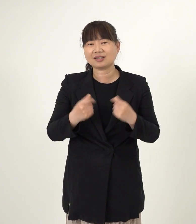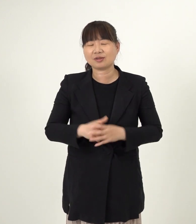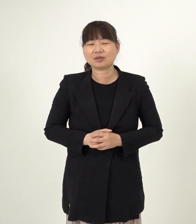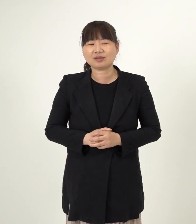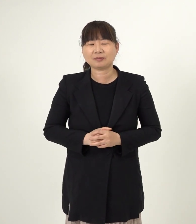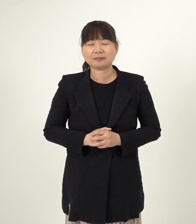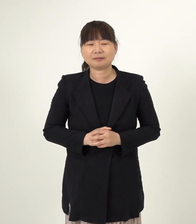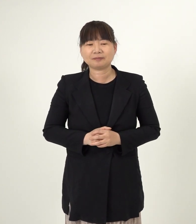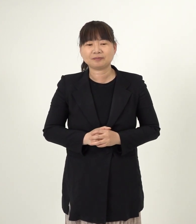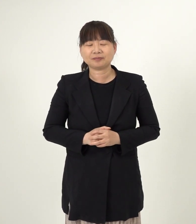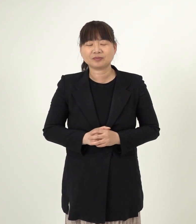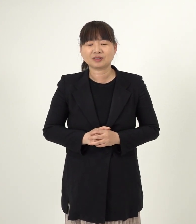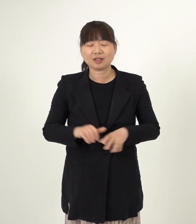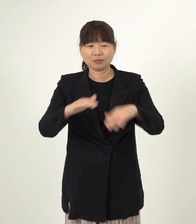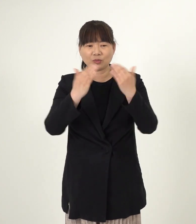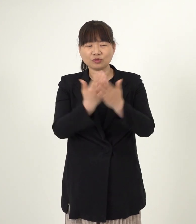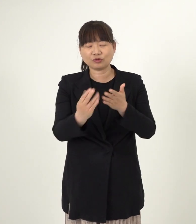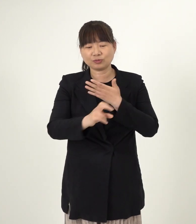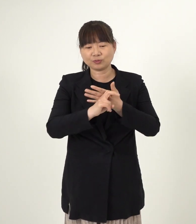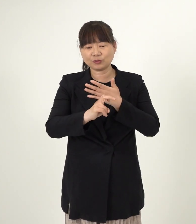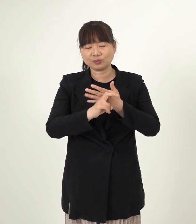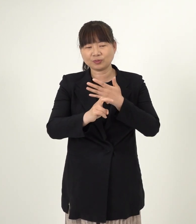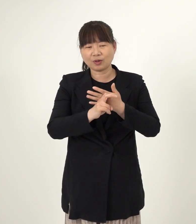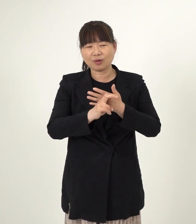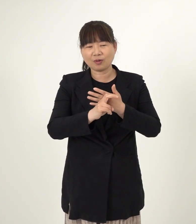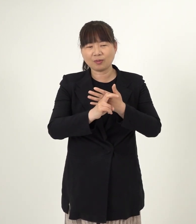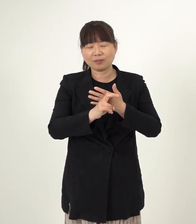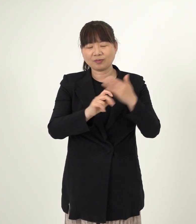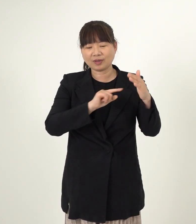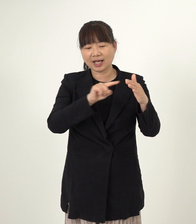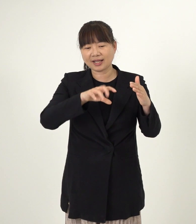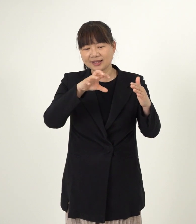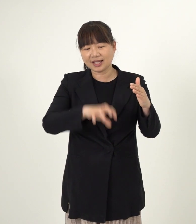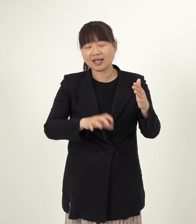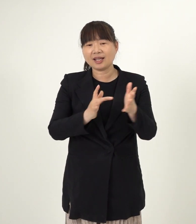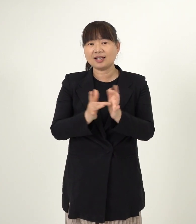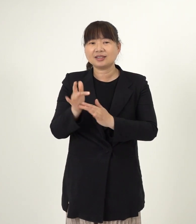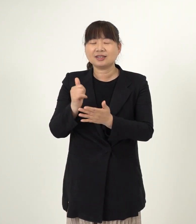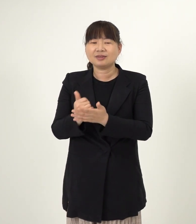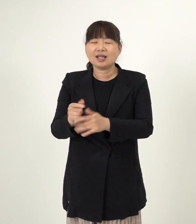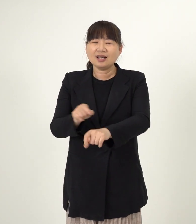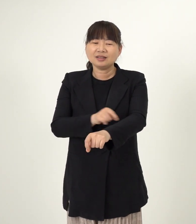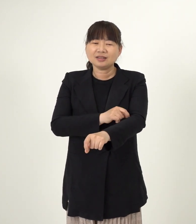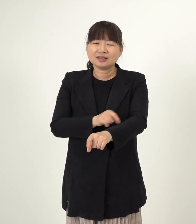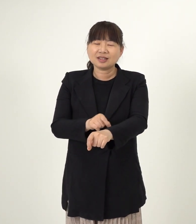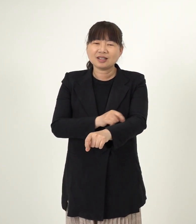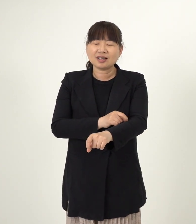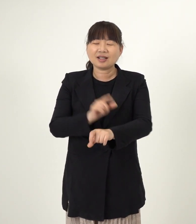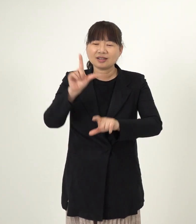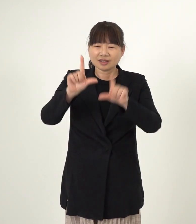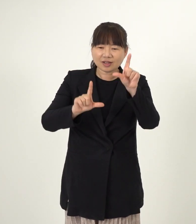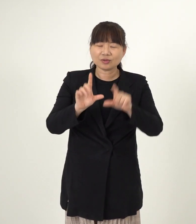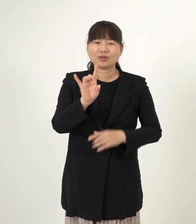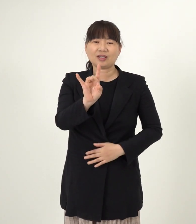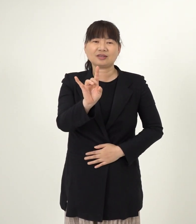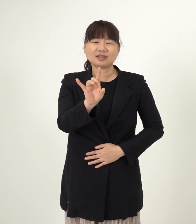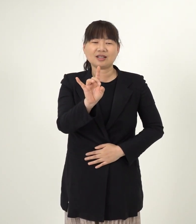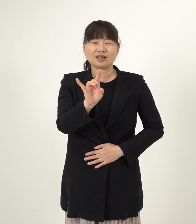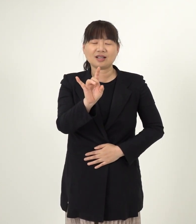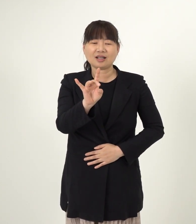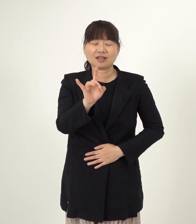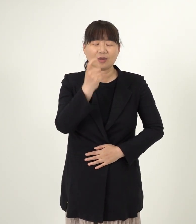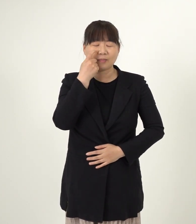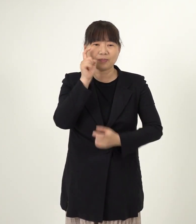이 모든 불법의 과정 속에 예수님의 특이한 태도 하나가